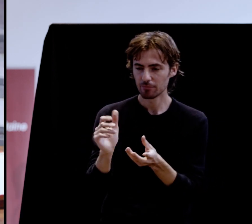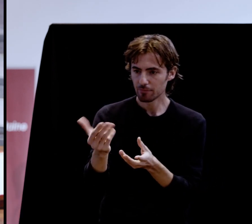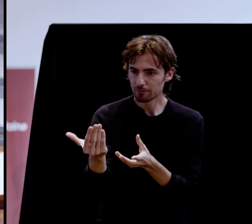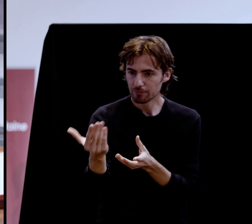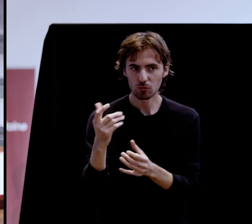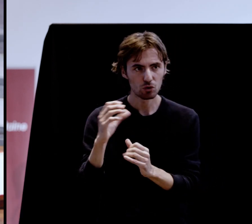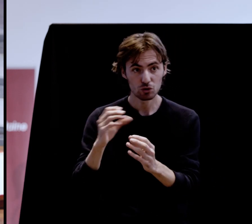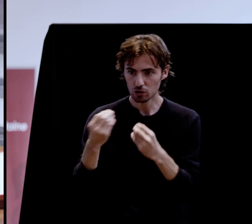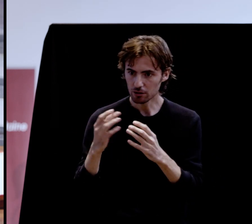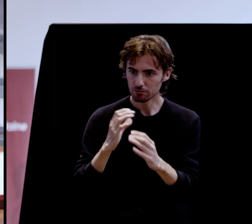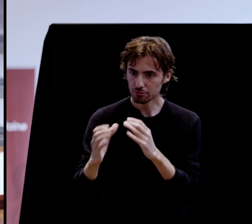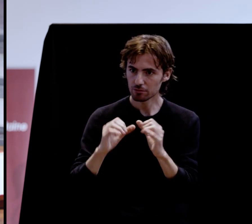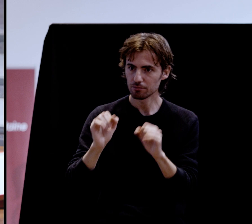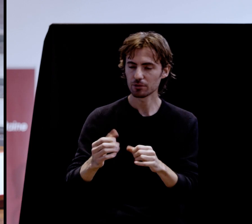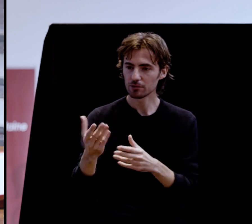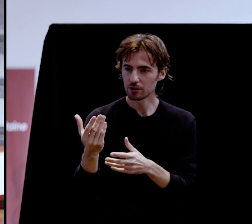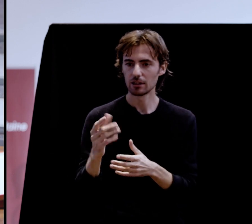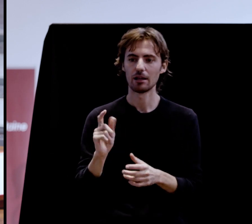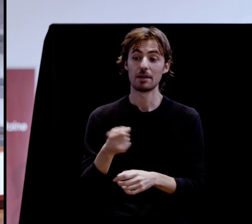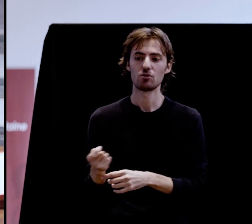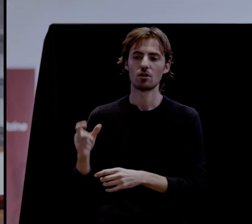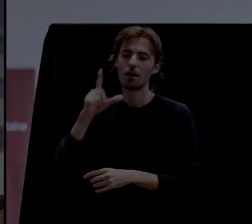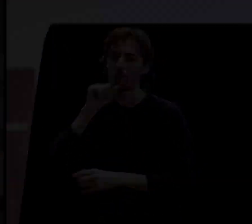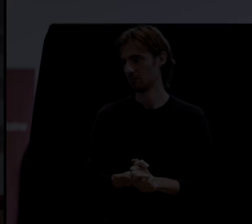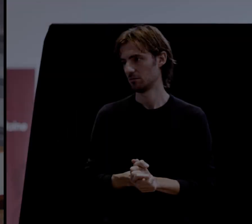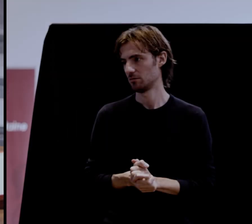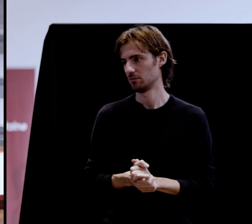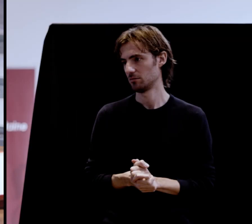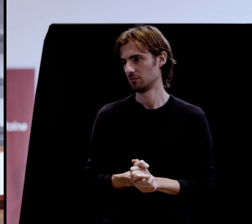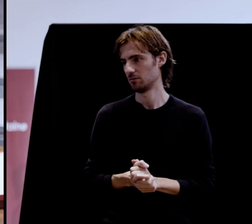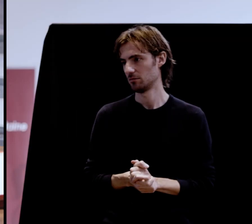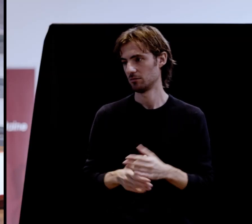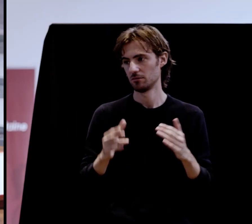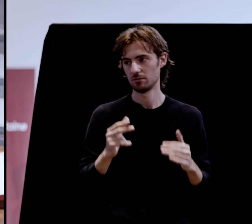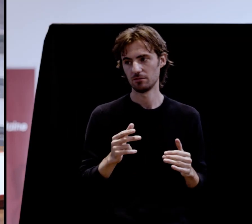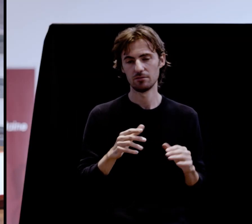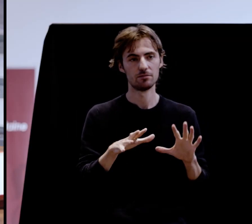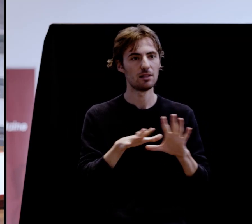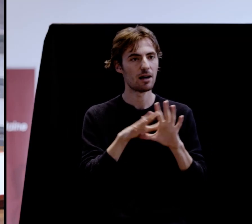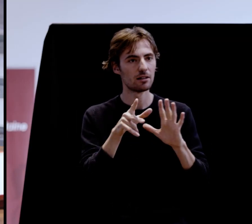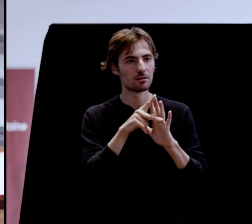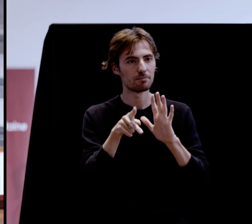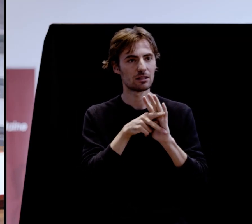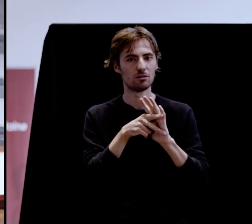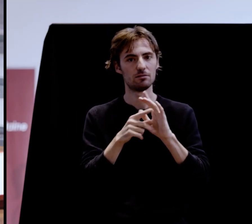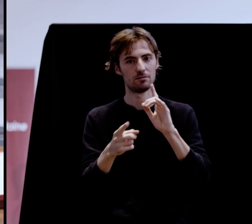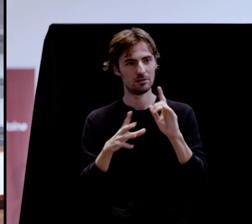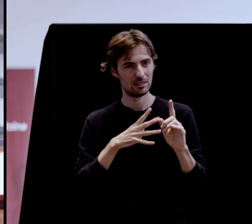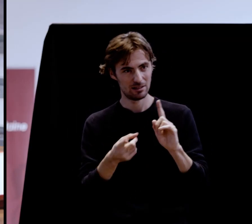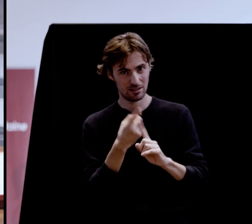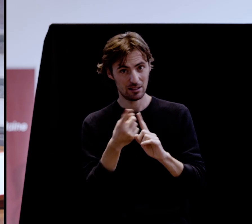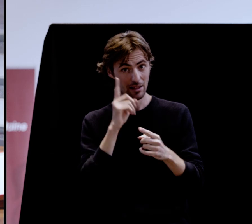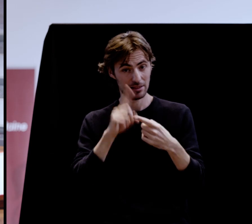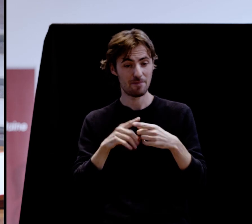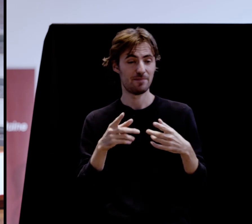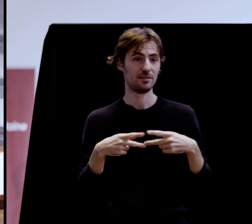favoriser la communication. Et évidemment, on s'aide beaucoup des parents. Après, il y a des pictogrammes qui existent spécialement pour la vie